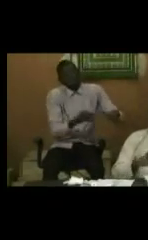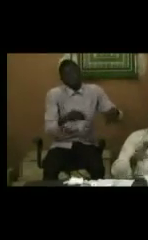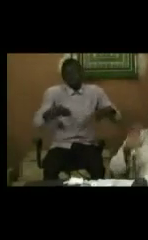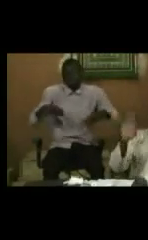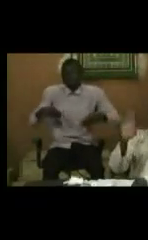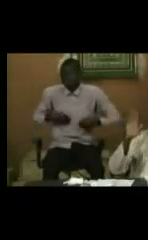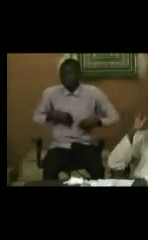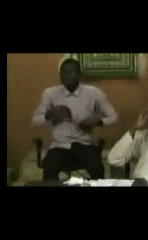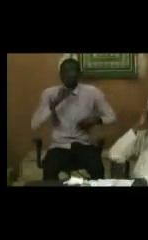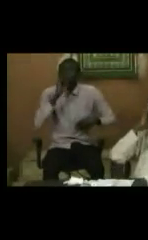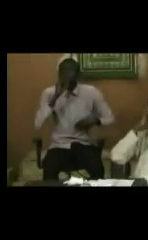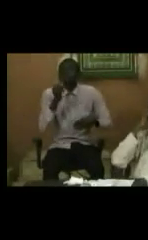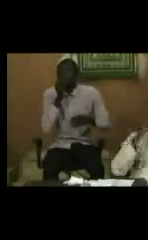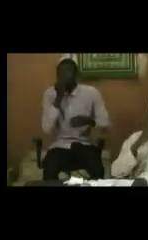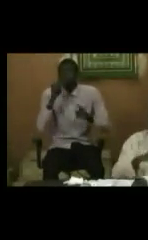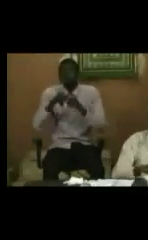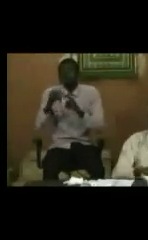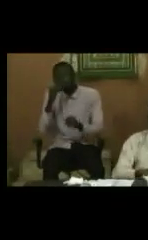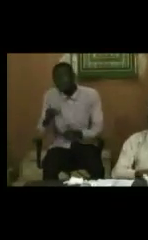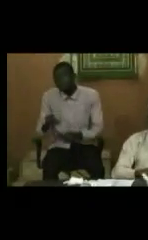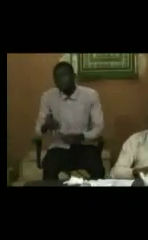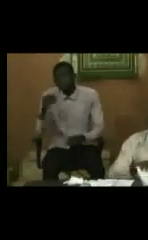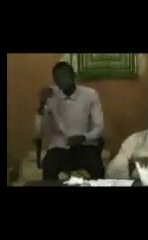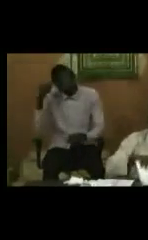sowo haramu nu